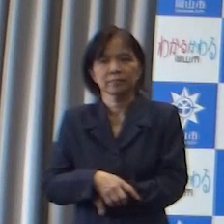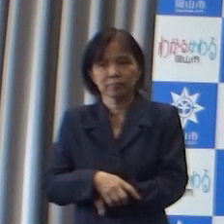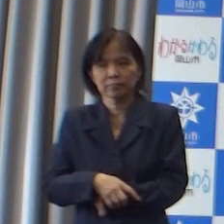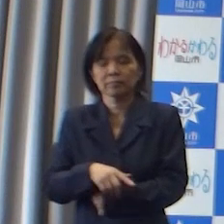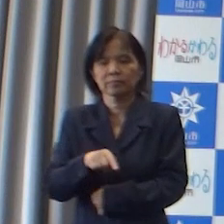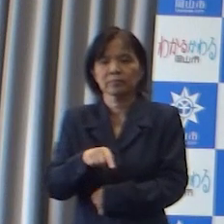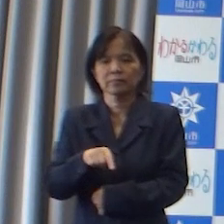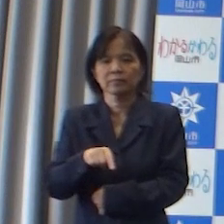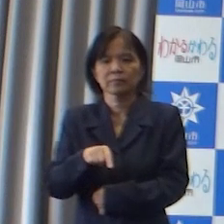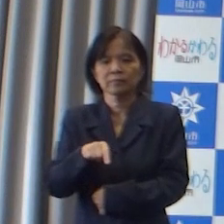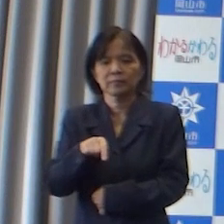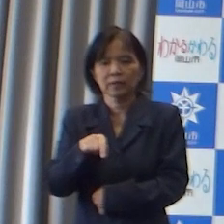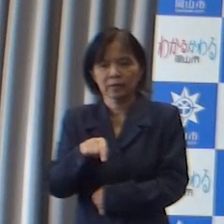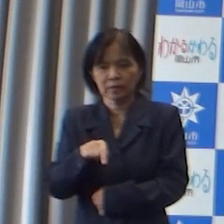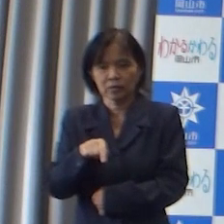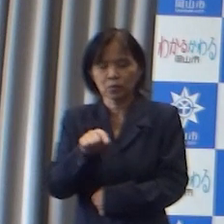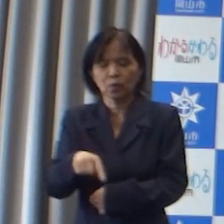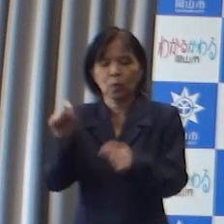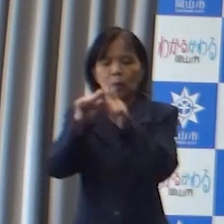利用が、